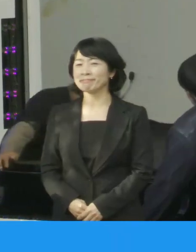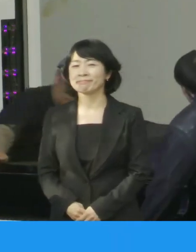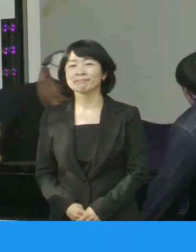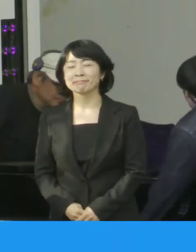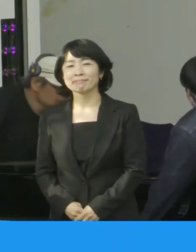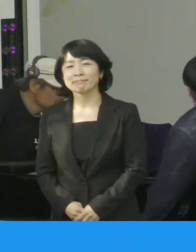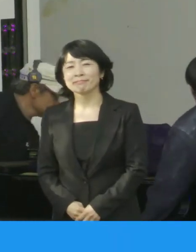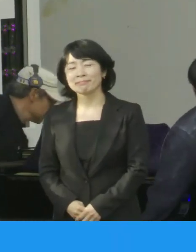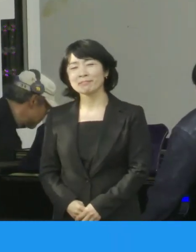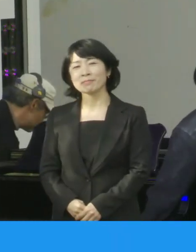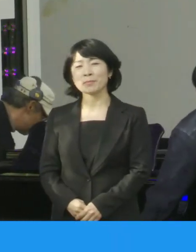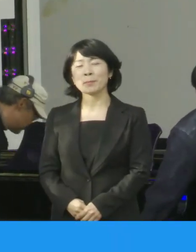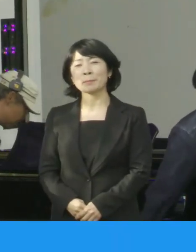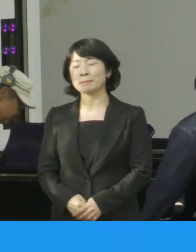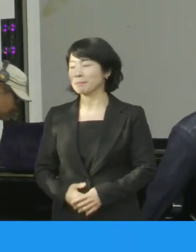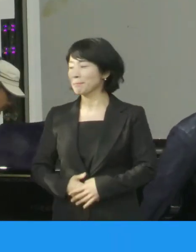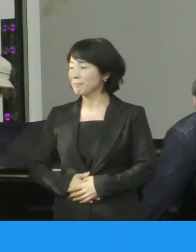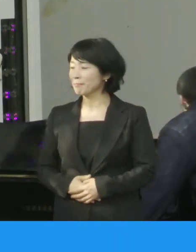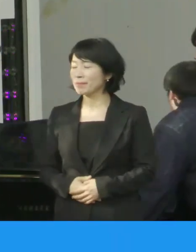here.